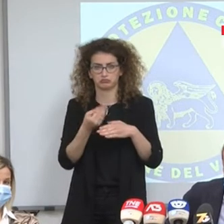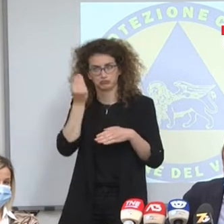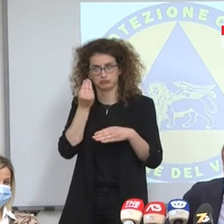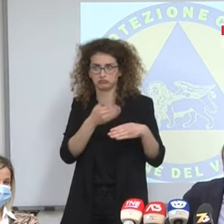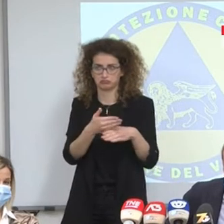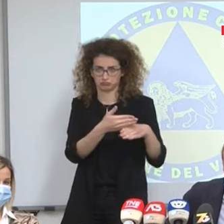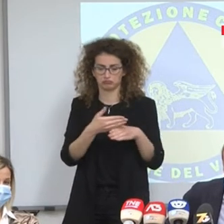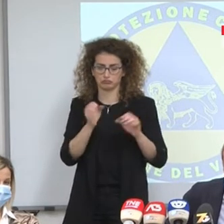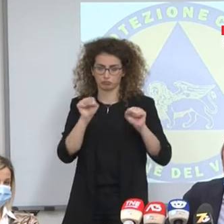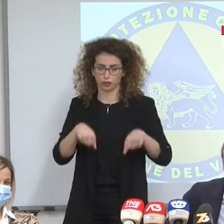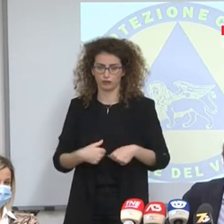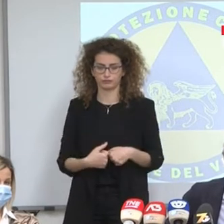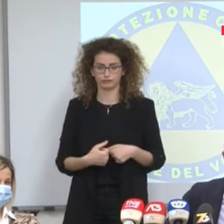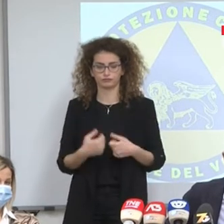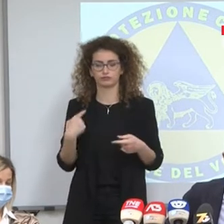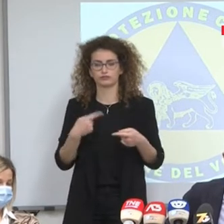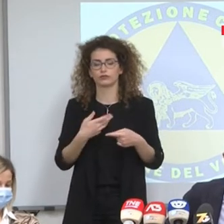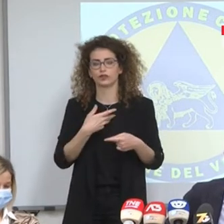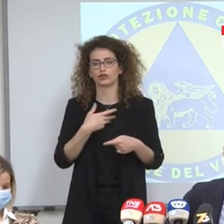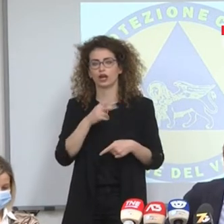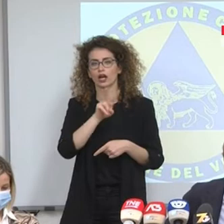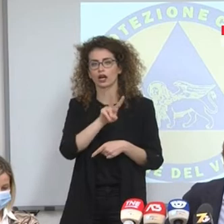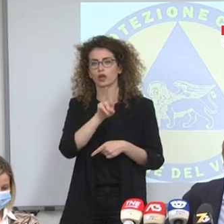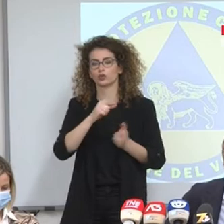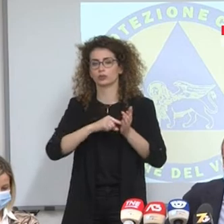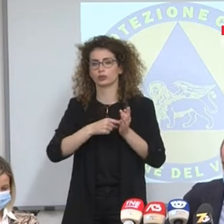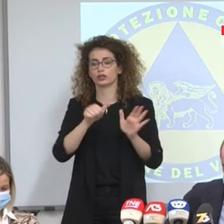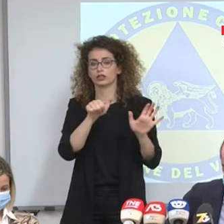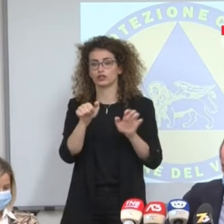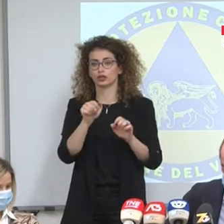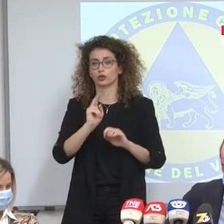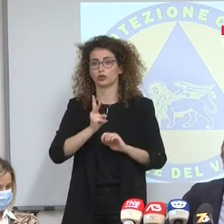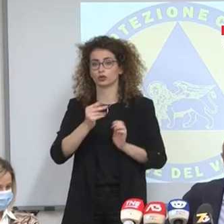posizione. Abbiamo ad oggi fatto 2.616.000